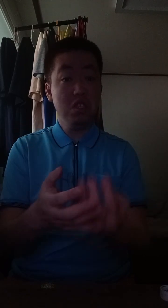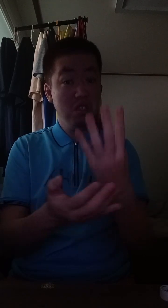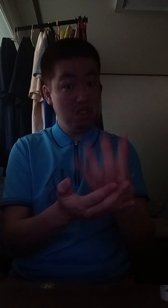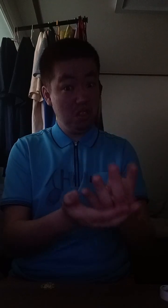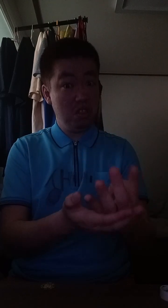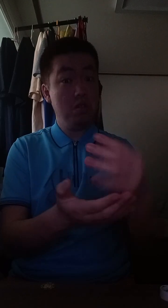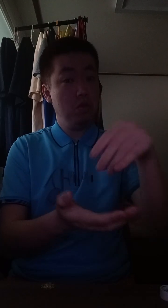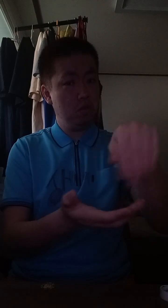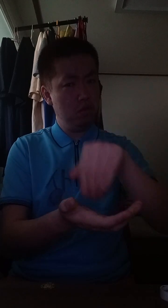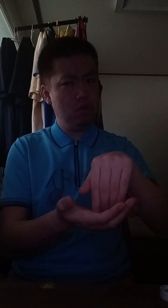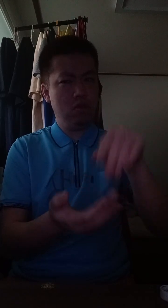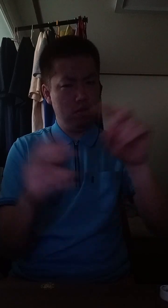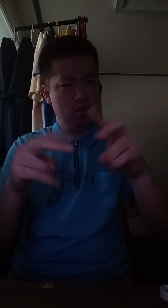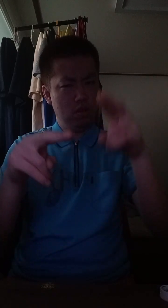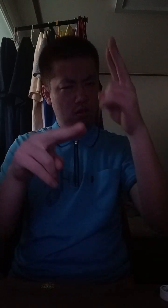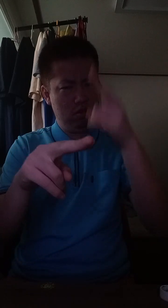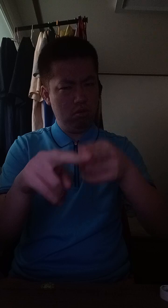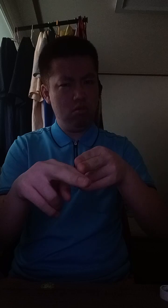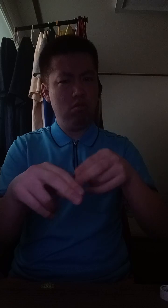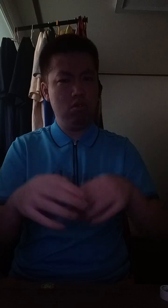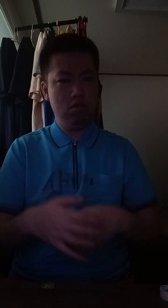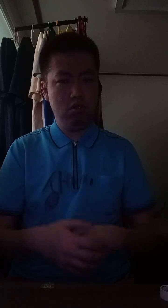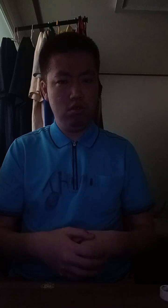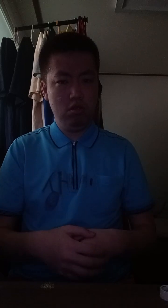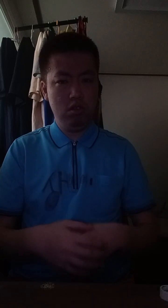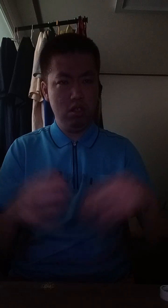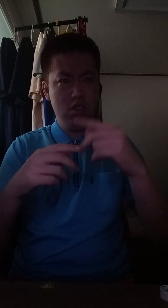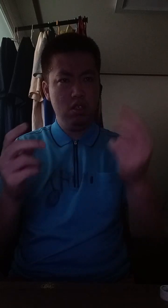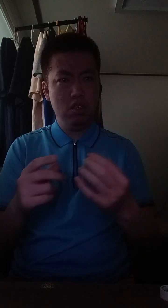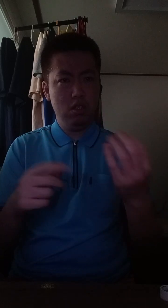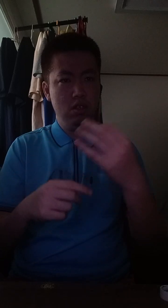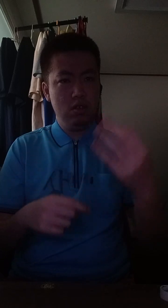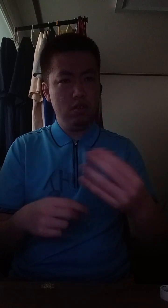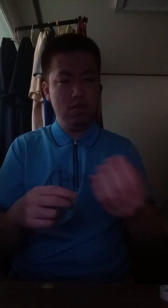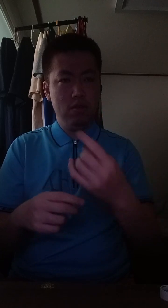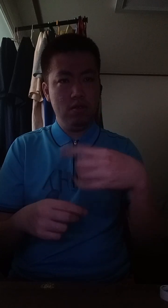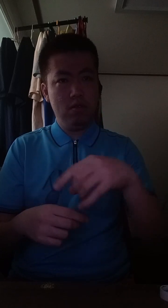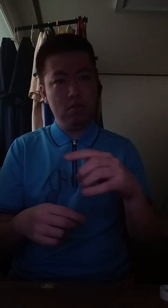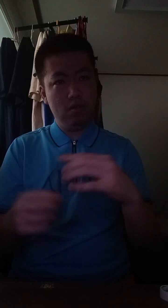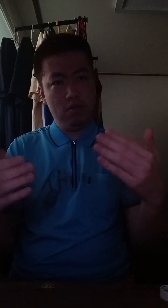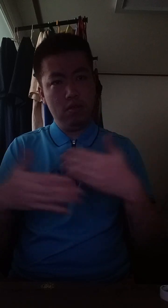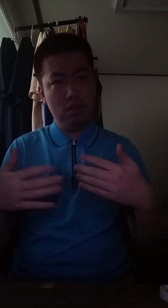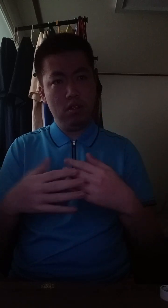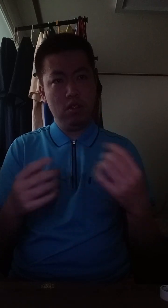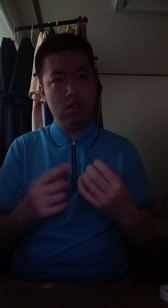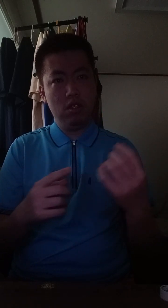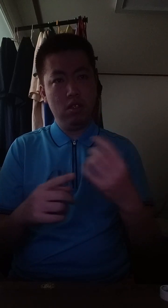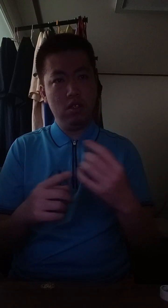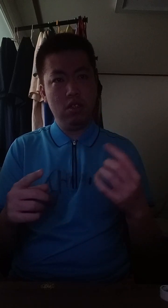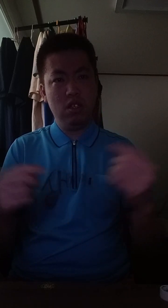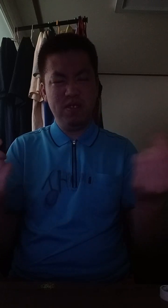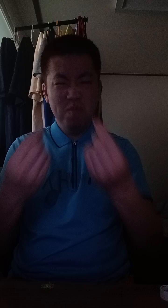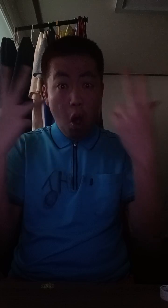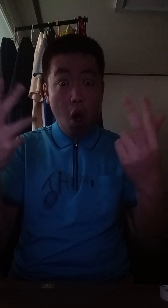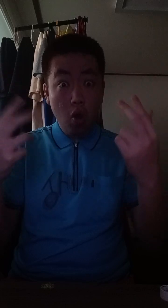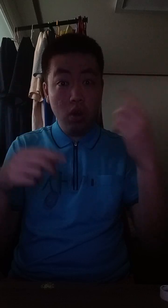세대 전체에 전기 공급이 끊겼습니다. 저녁 먹고 바로 이제 씻고 나오는데 뭐 소리가 빵 소리가 나더라고. 베란다에 잠깐